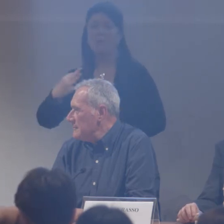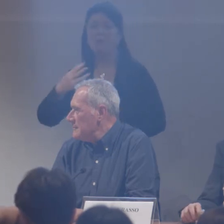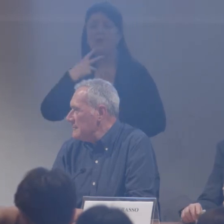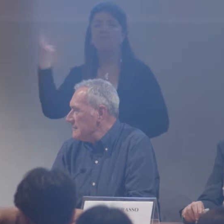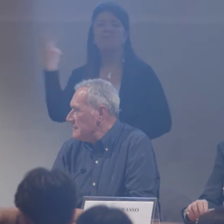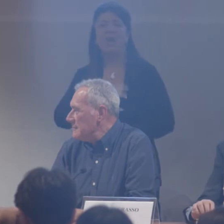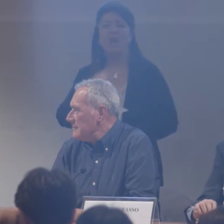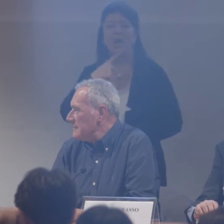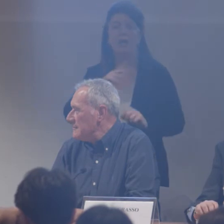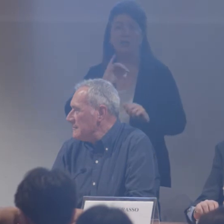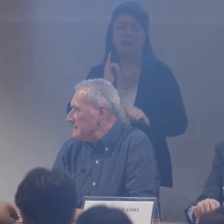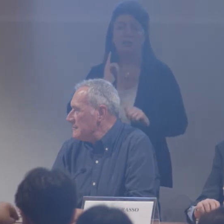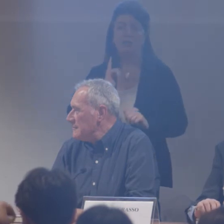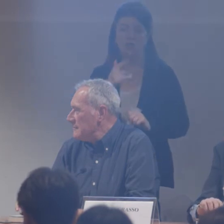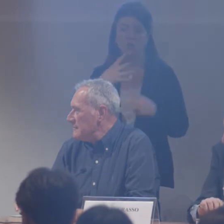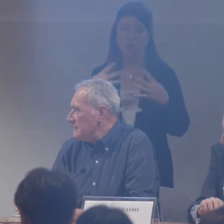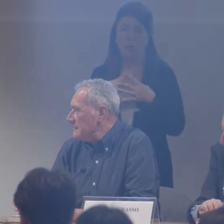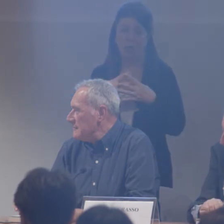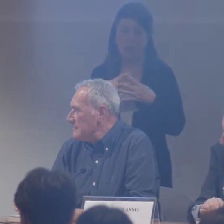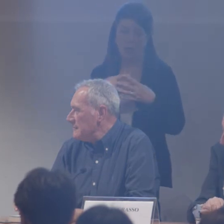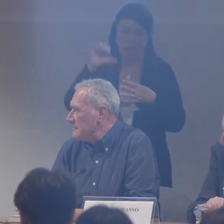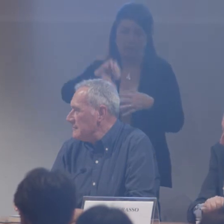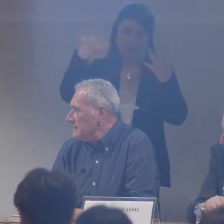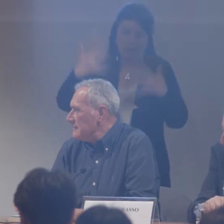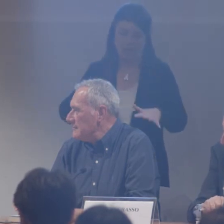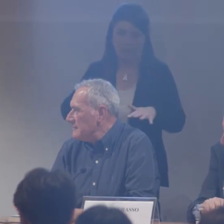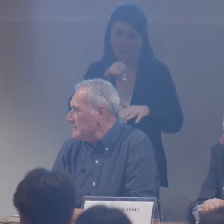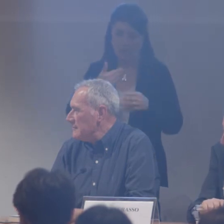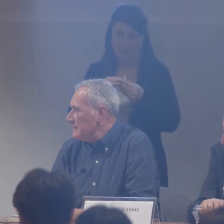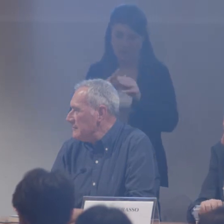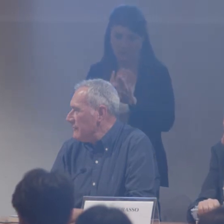una volta ho fatto un TED, che è una manifestazione